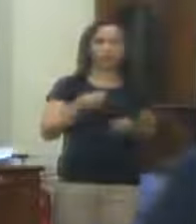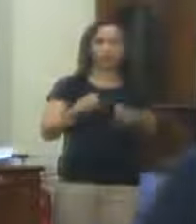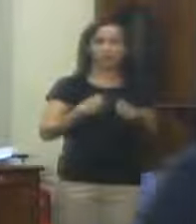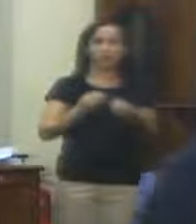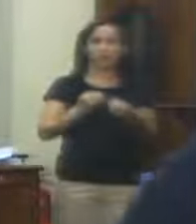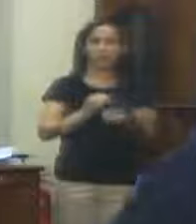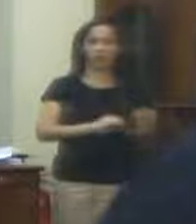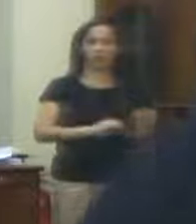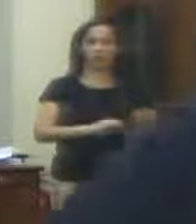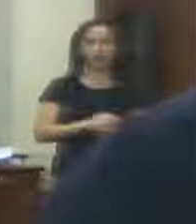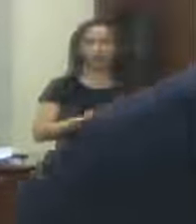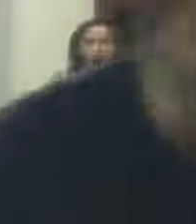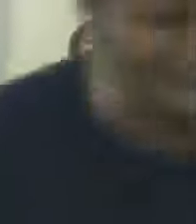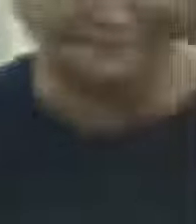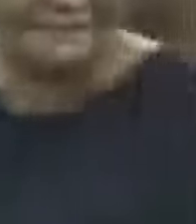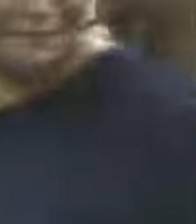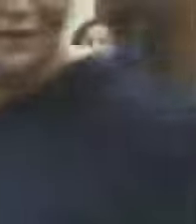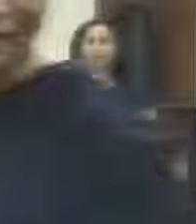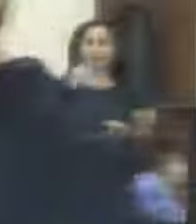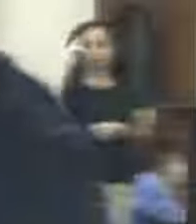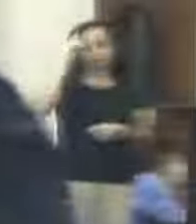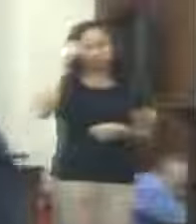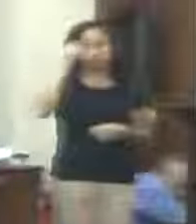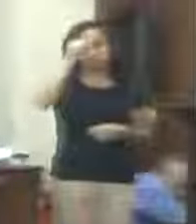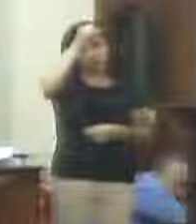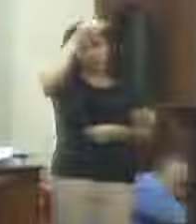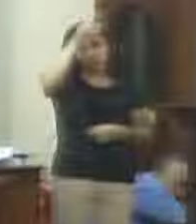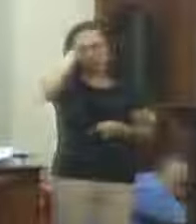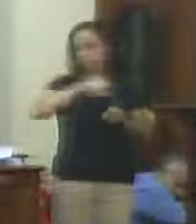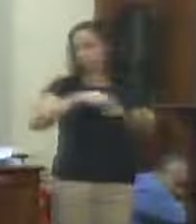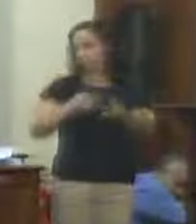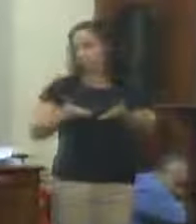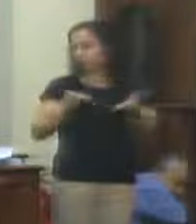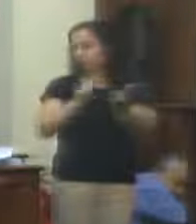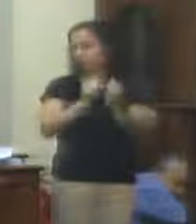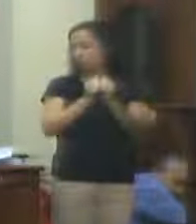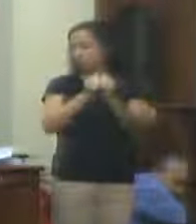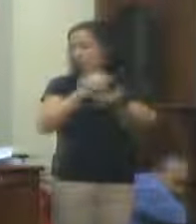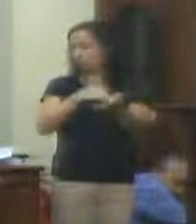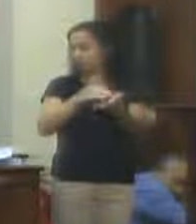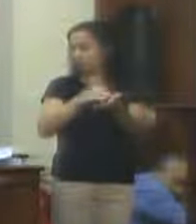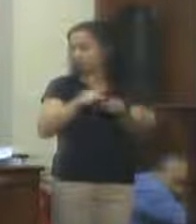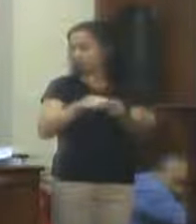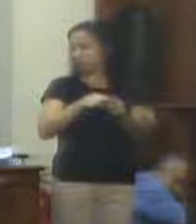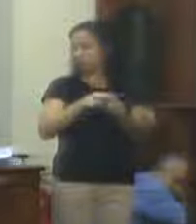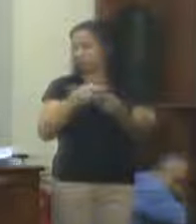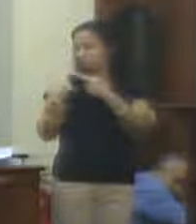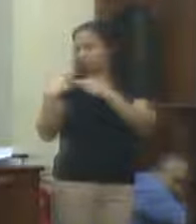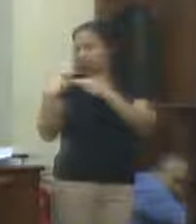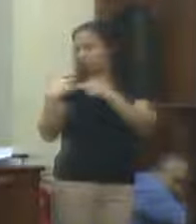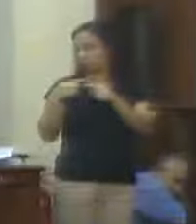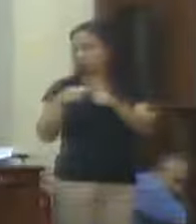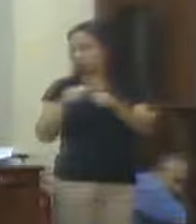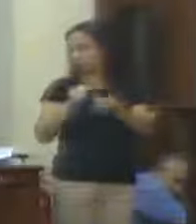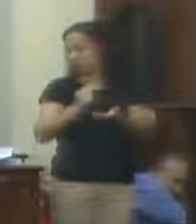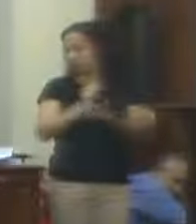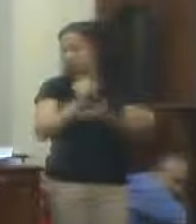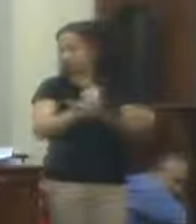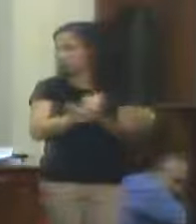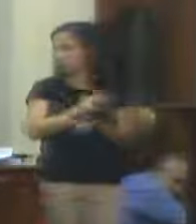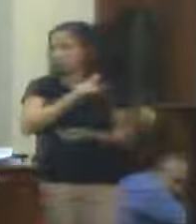da presente indicação ao chefe do Poder Executivo Municipal para que o mesmo viabilize, junto à Secretaria responsável, a compra de um